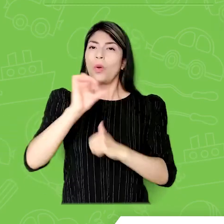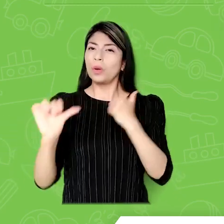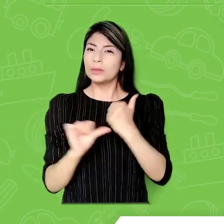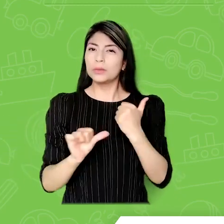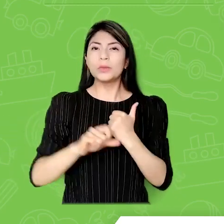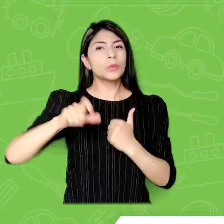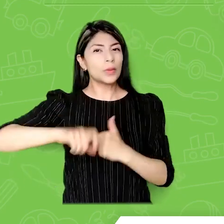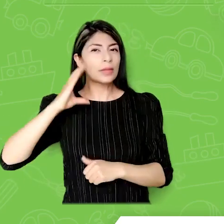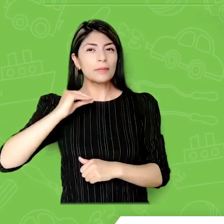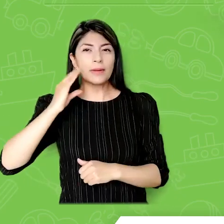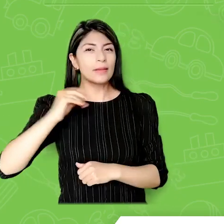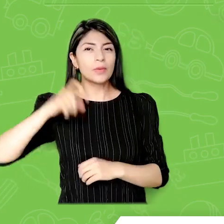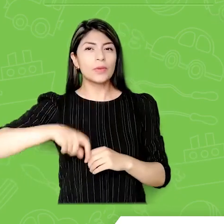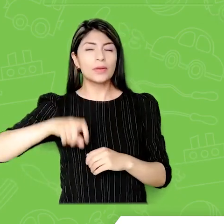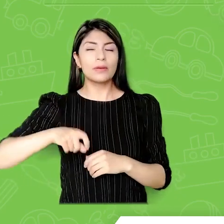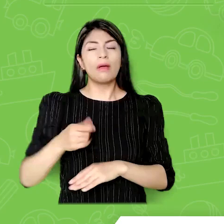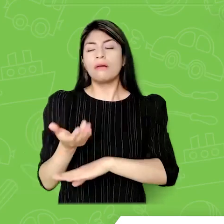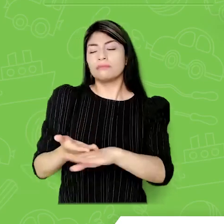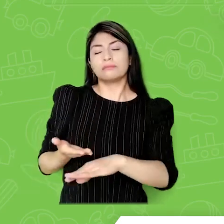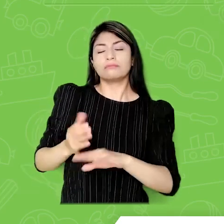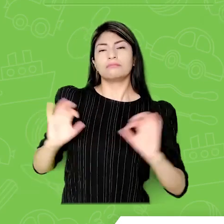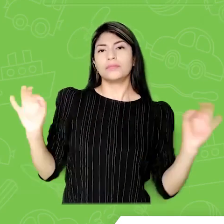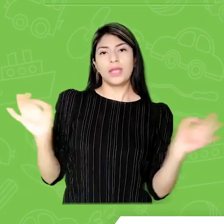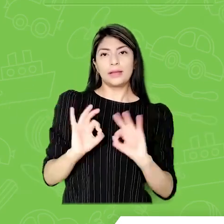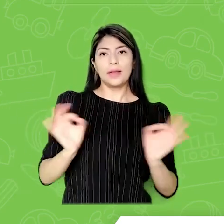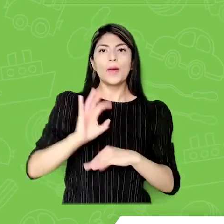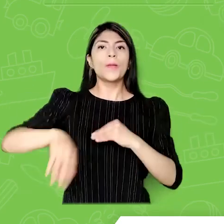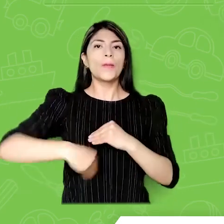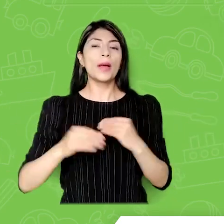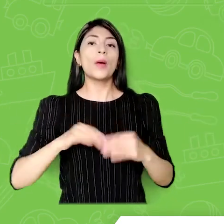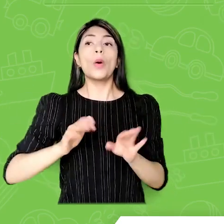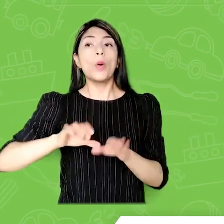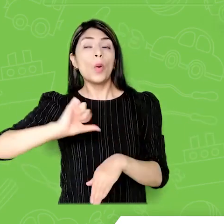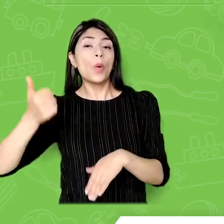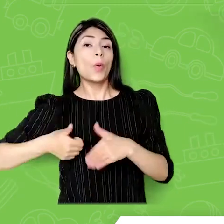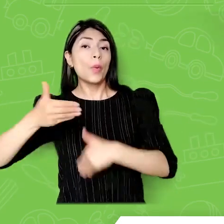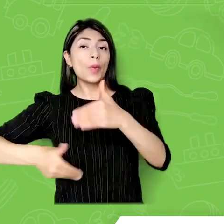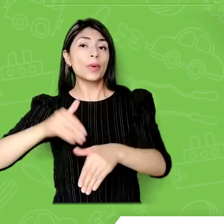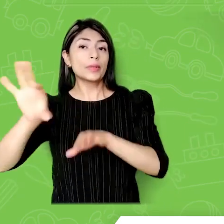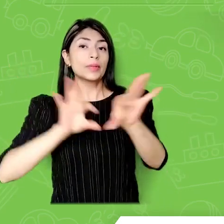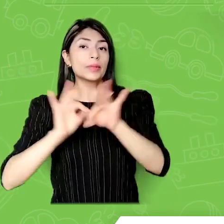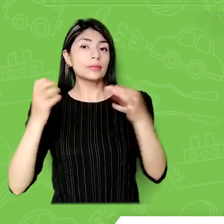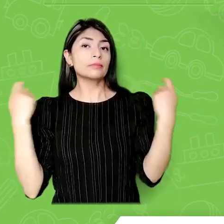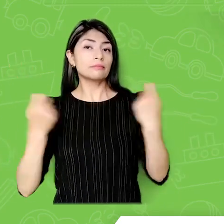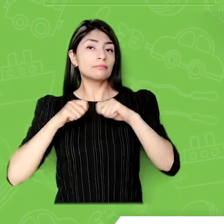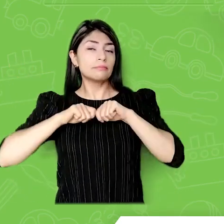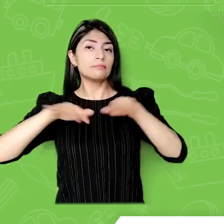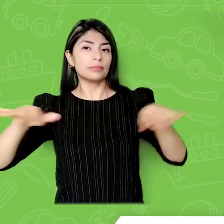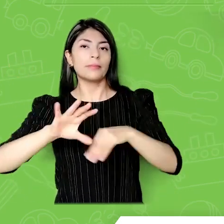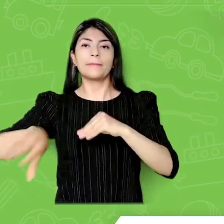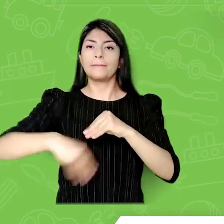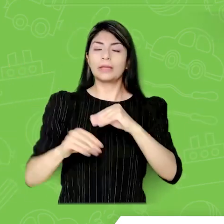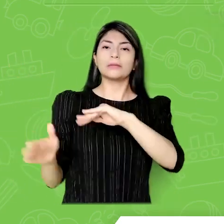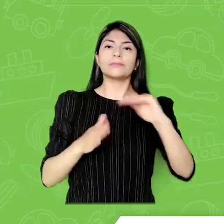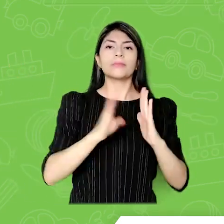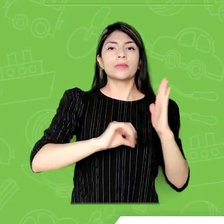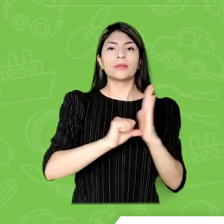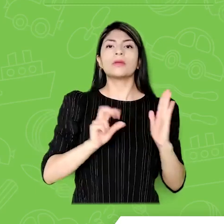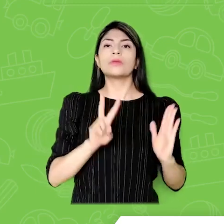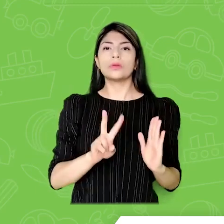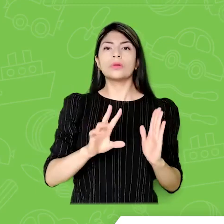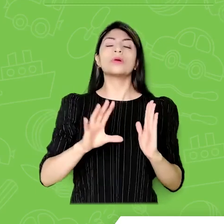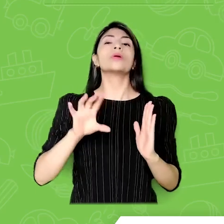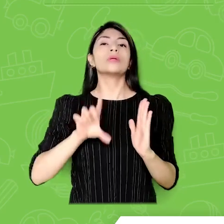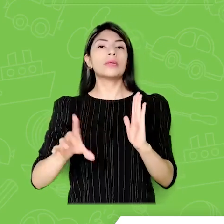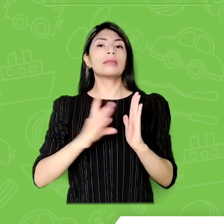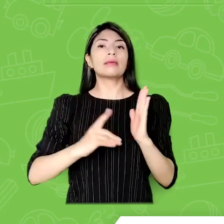su requisito mínimo, ofertados en otros procesos de selección. El artículo 2 del Decreto